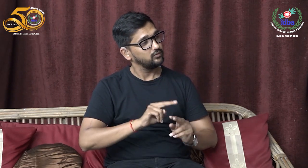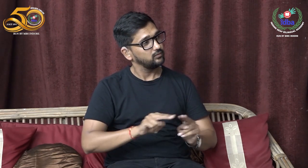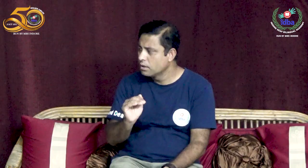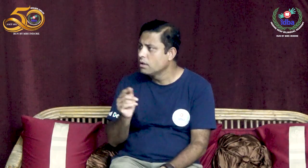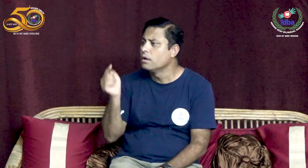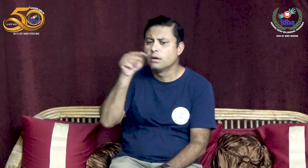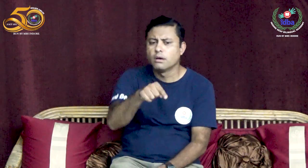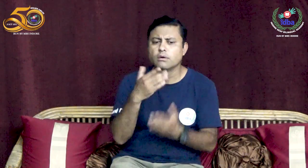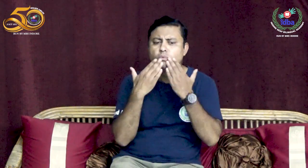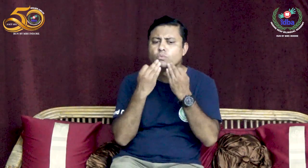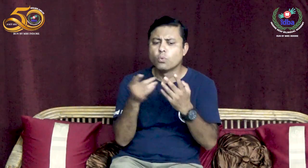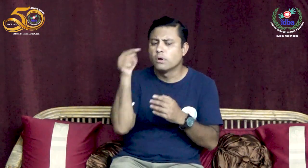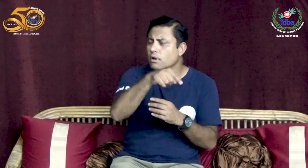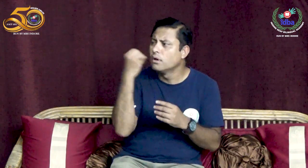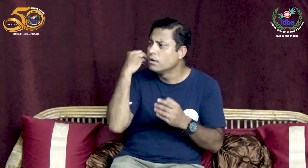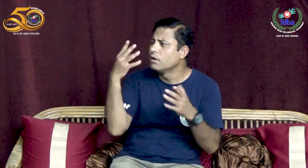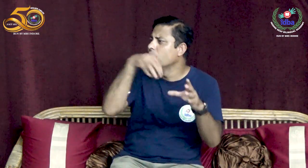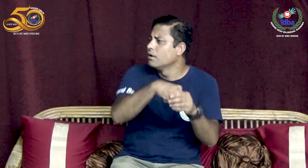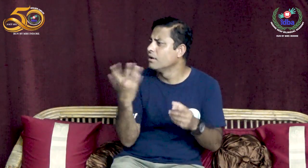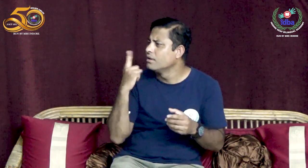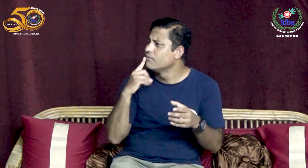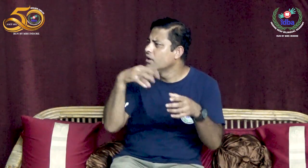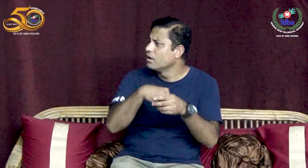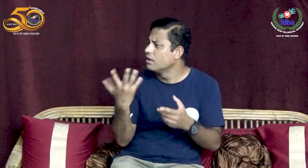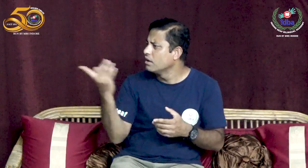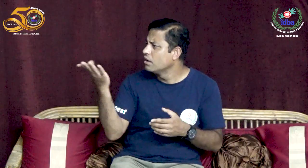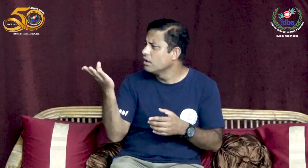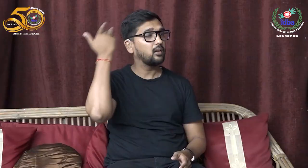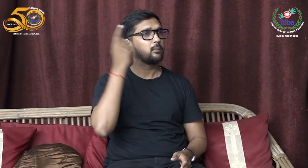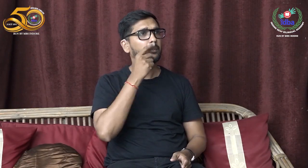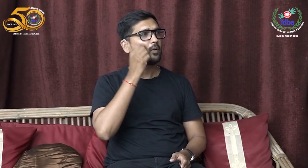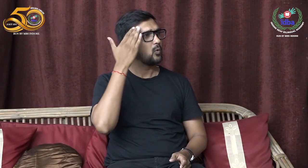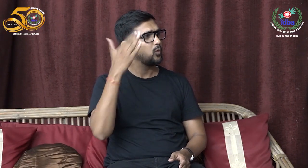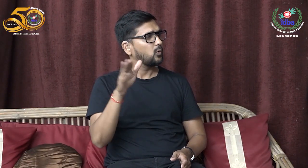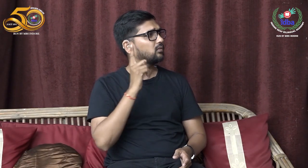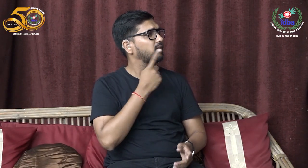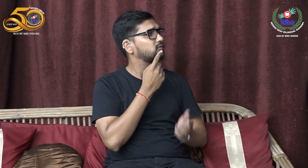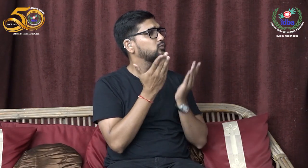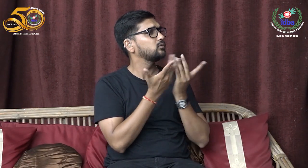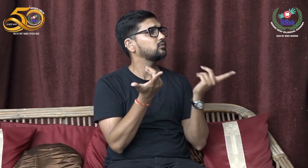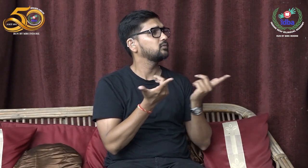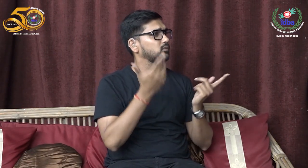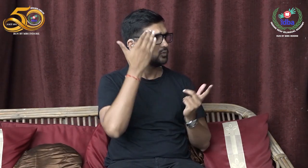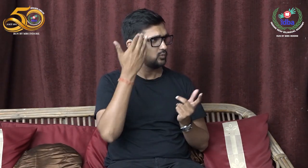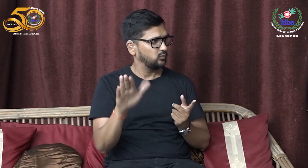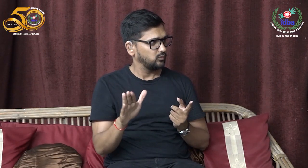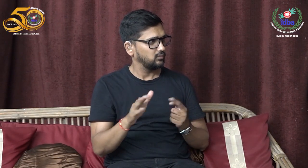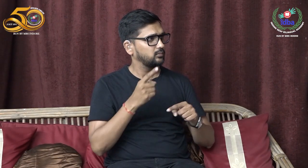मैं बचपन से फुल डेफ था। तो फिर आप हियरिंग स्कूल में क्यों पढ़े? वो पहले मेरे पापा को मालूम नहीं था डेफ स्कूल के बारे